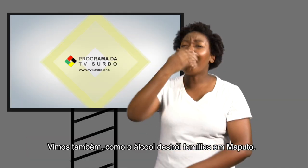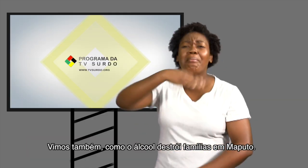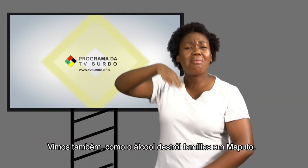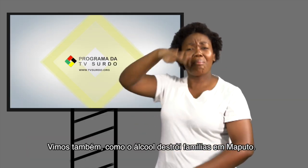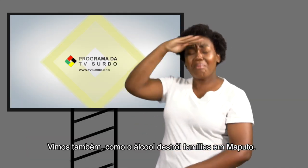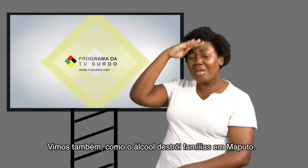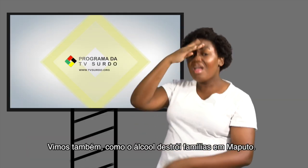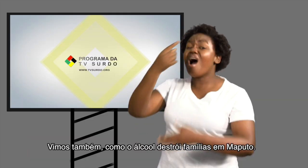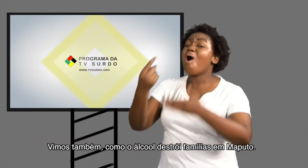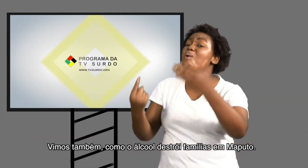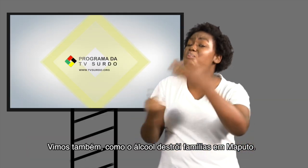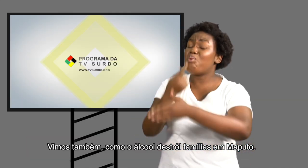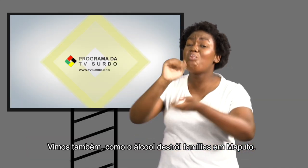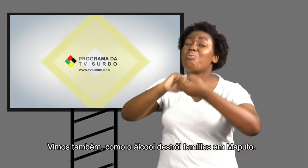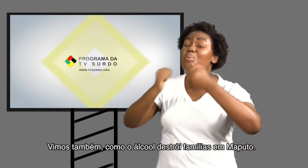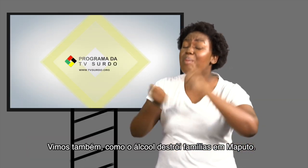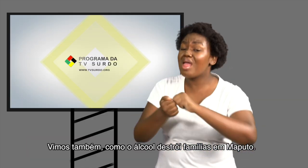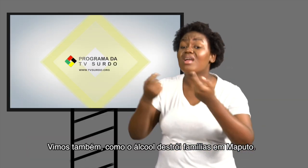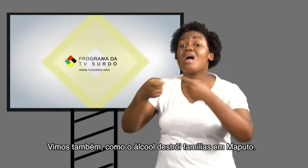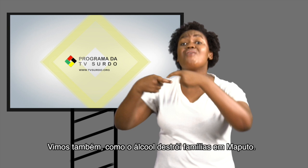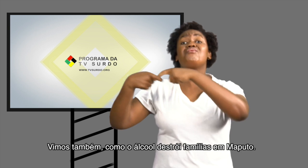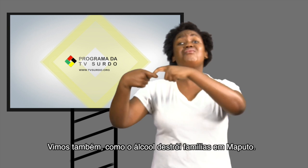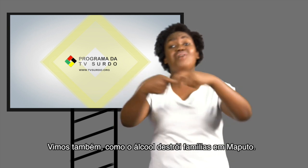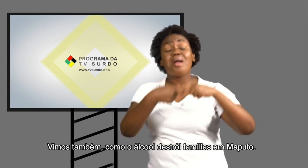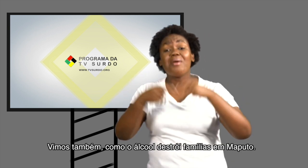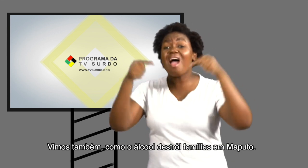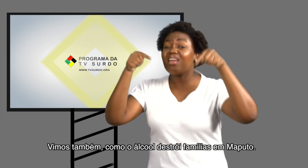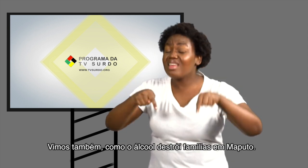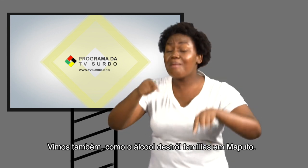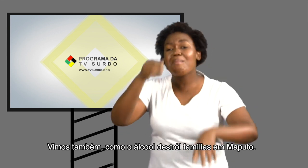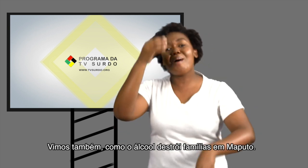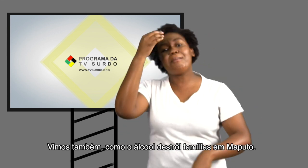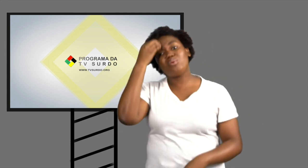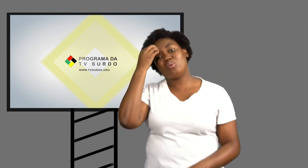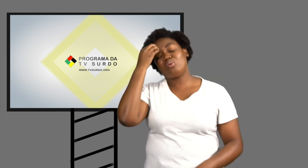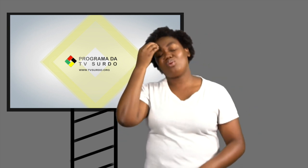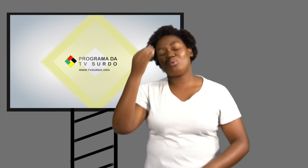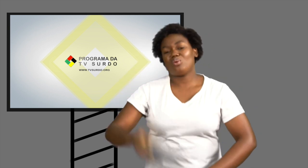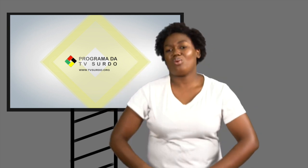Vimos também como o álcool destrói famílias de Maputo.